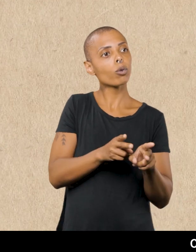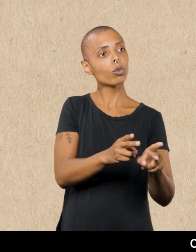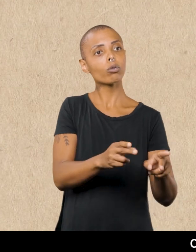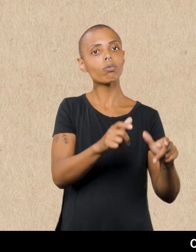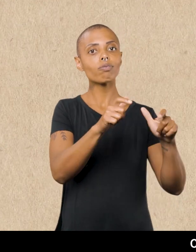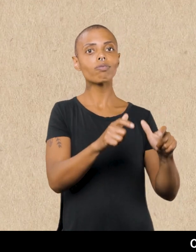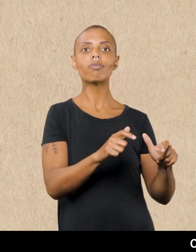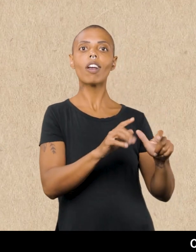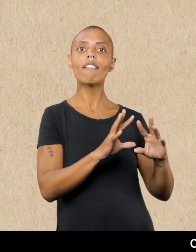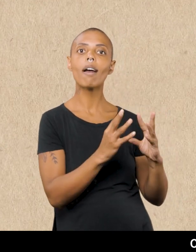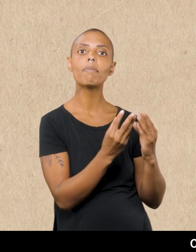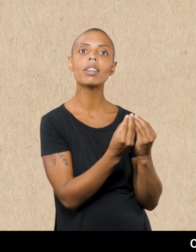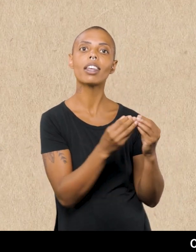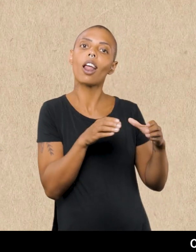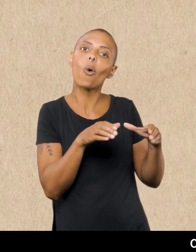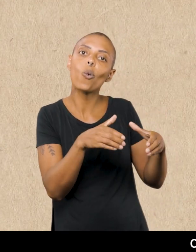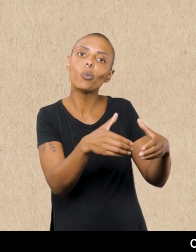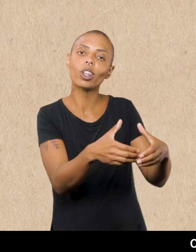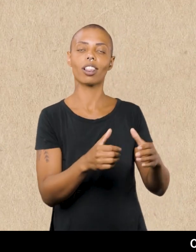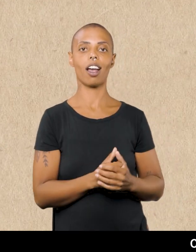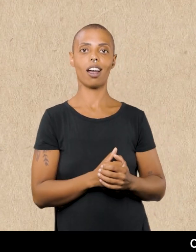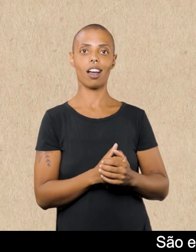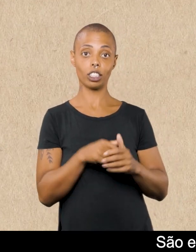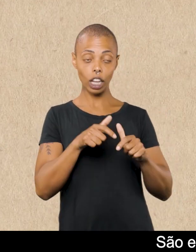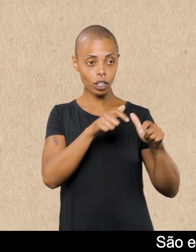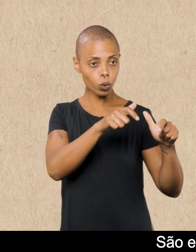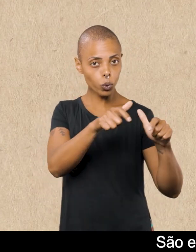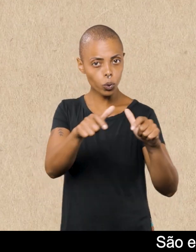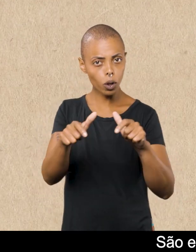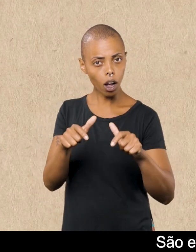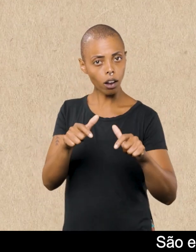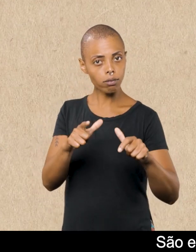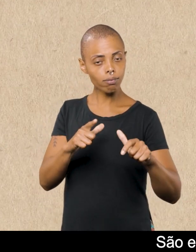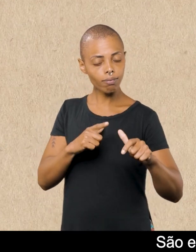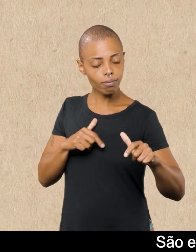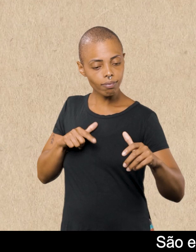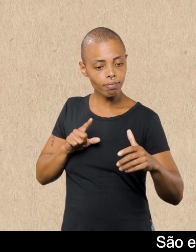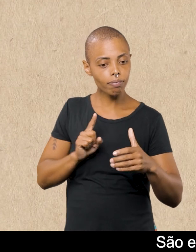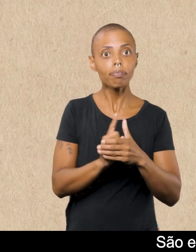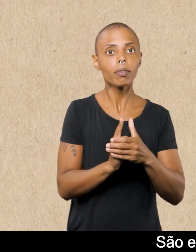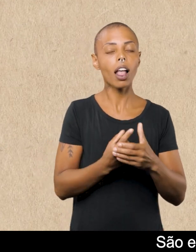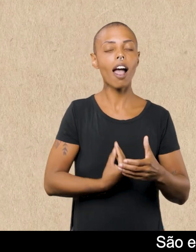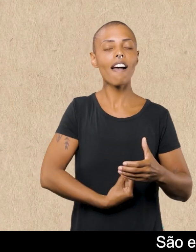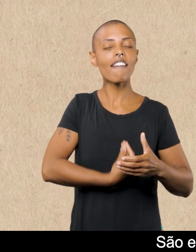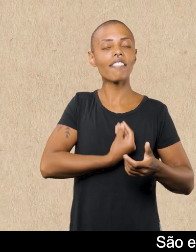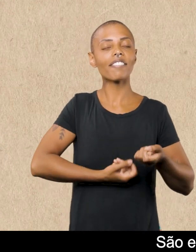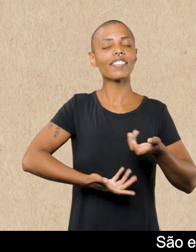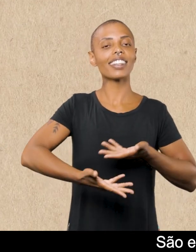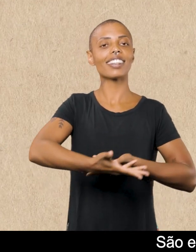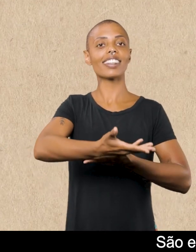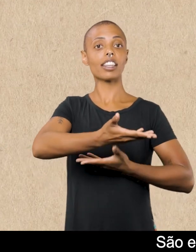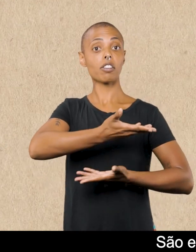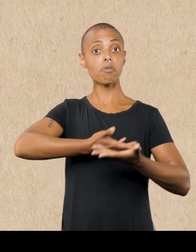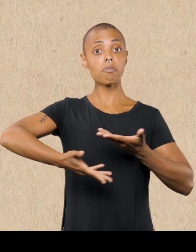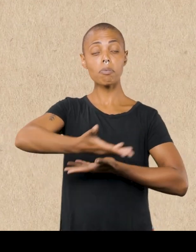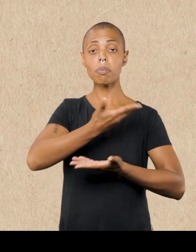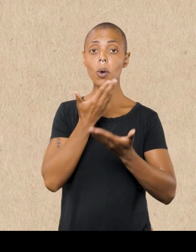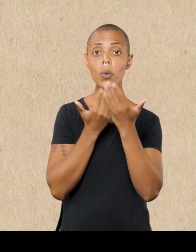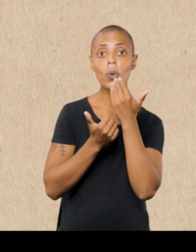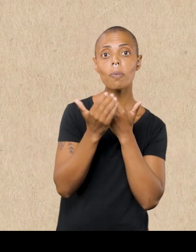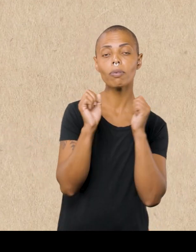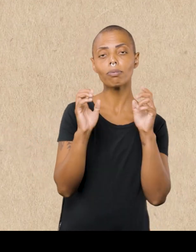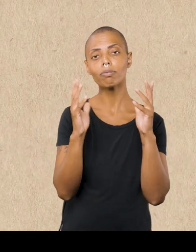são incorporados tanto pela própria terra como mantidos em espaços familiares e comunitários. São